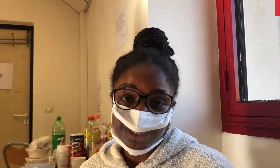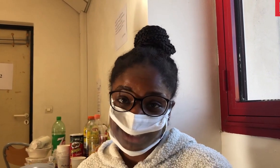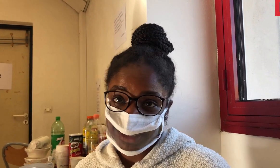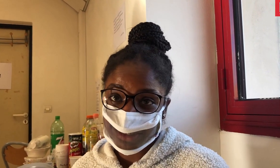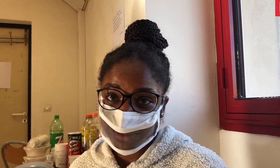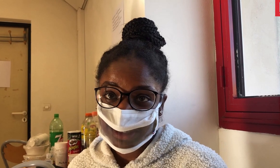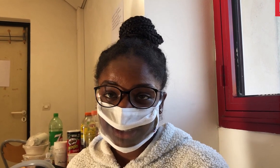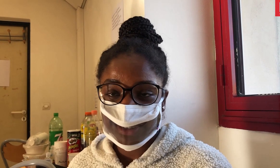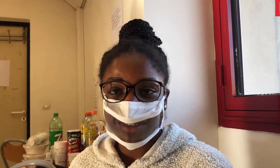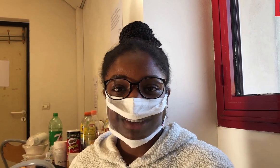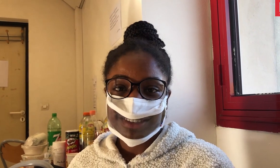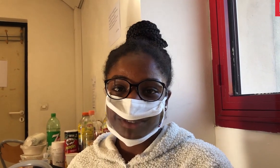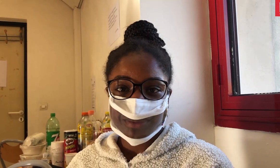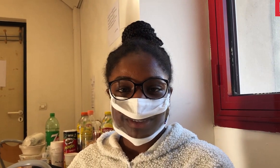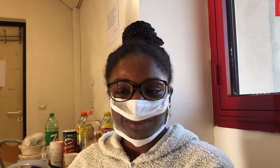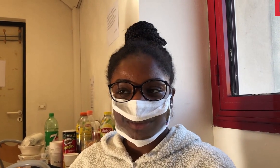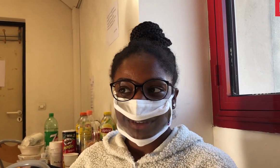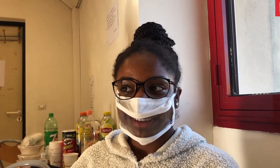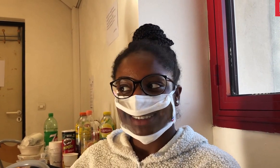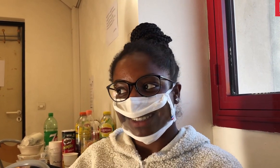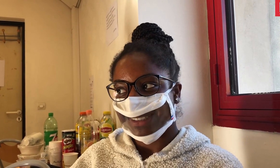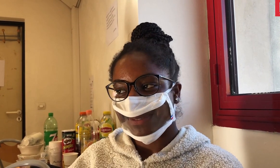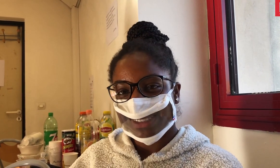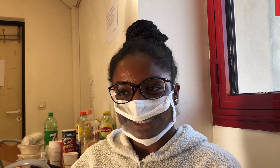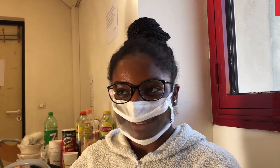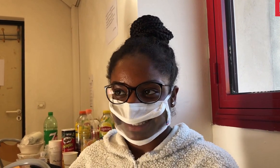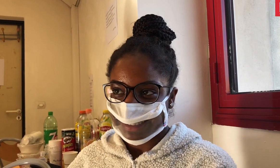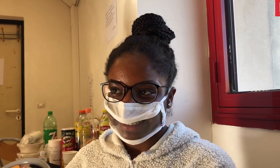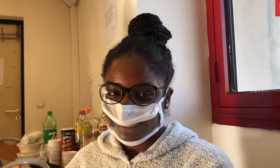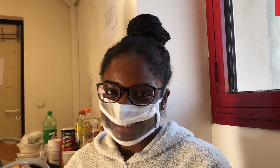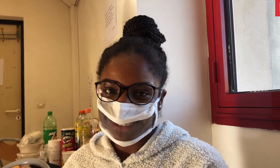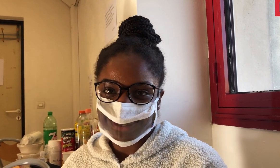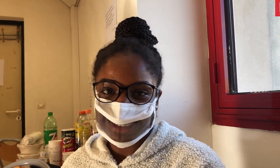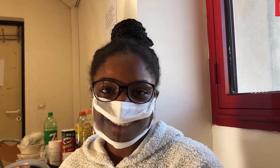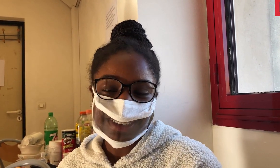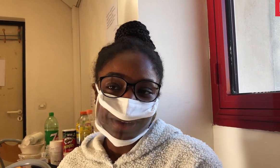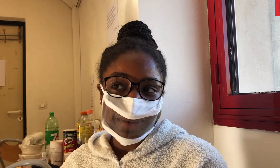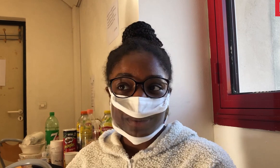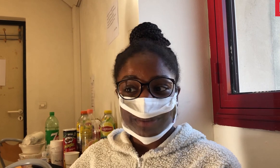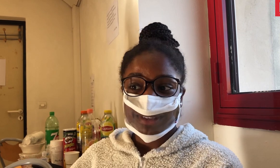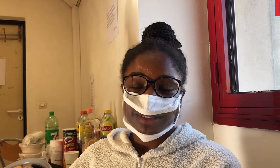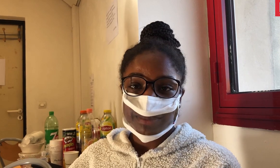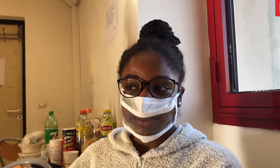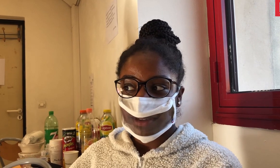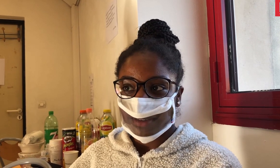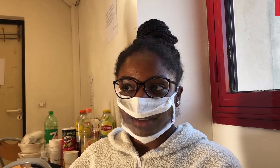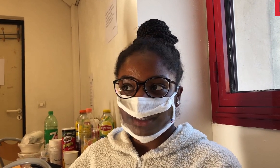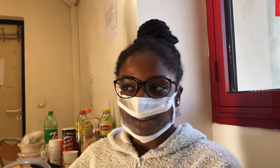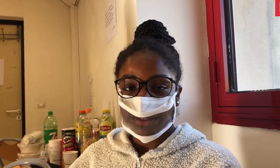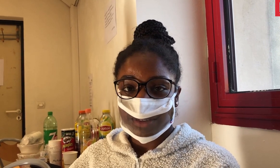d'aider les autres. Et cette formation, grâce à Timmy, Sabrina et Sybille, ça nous a permis déjà, dans un